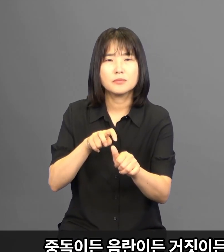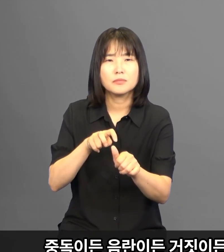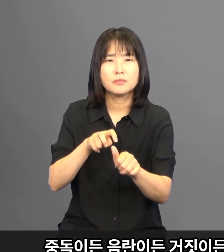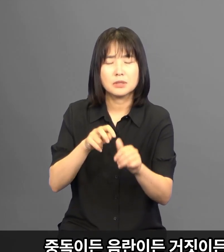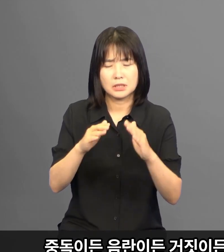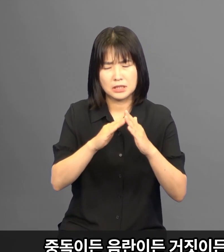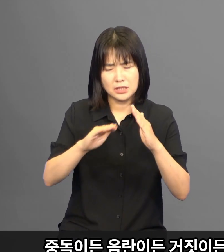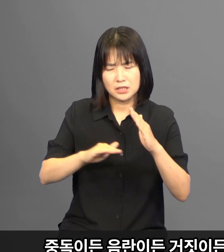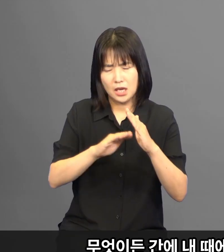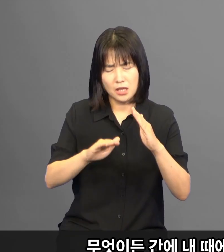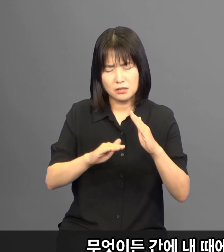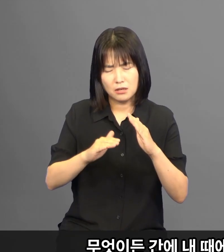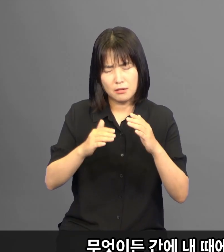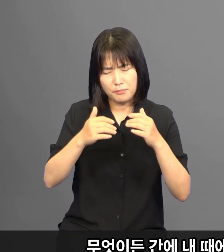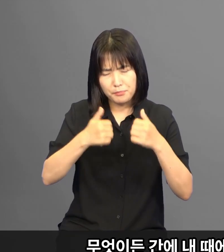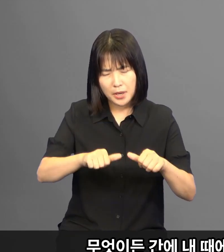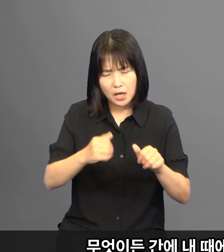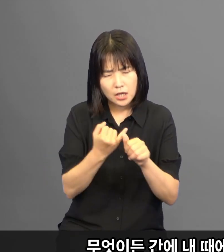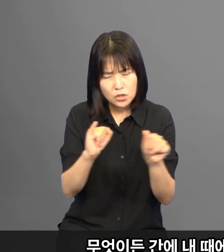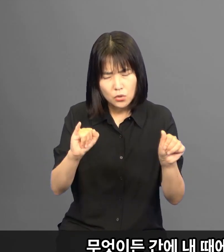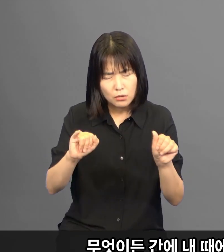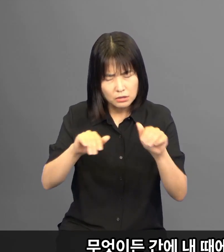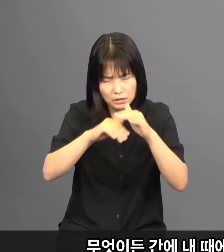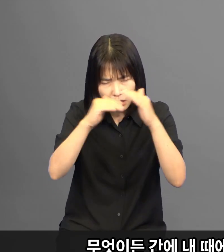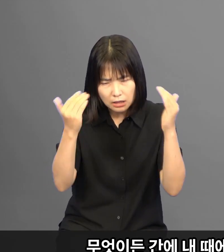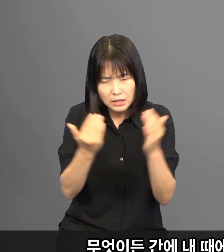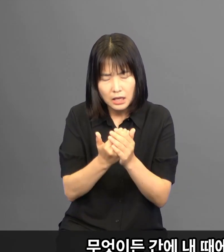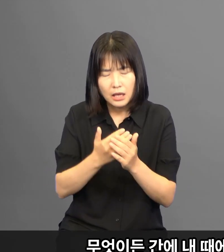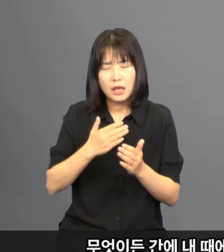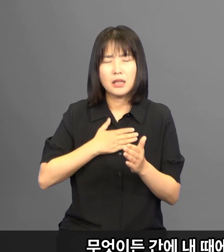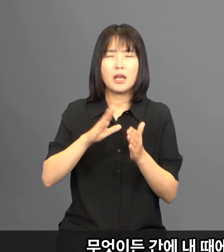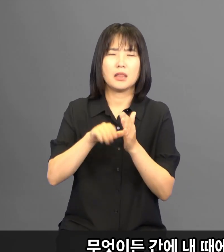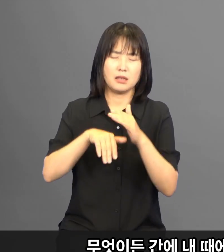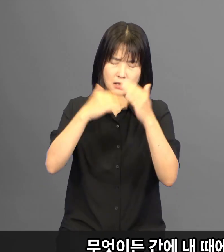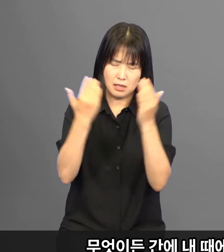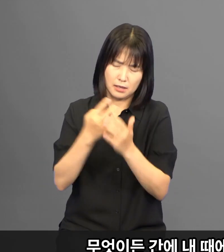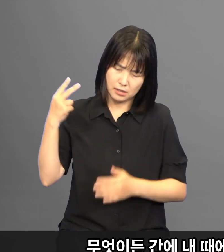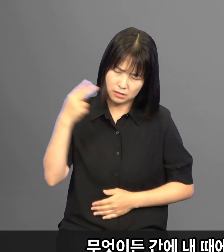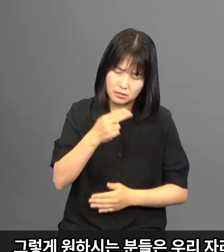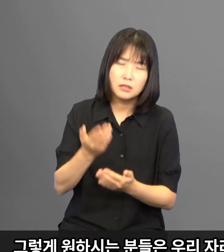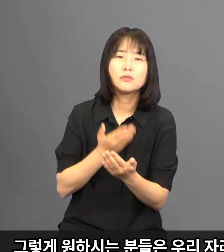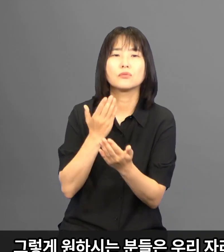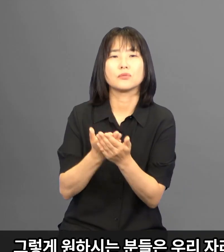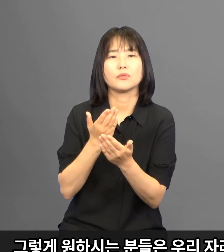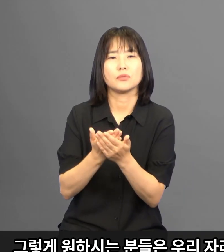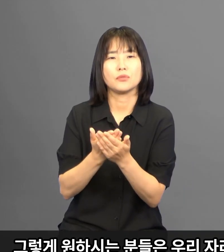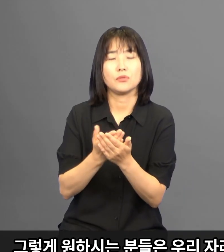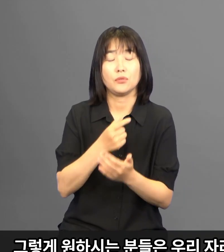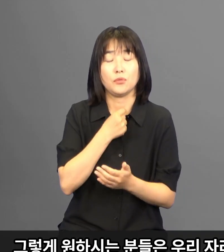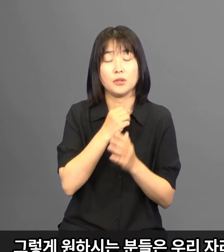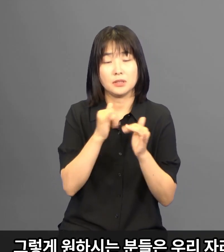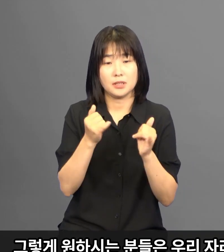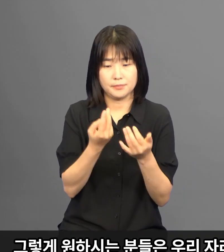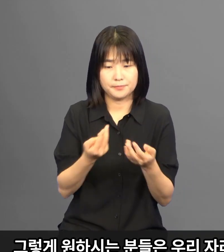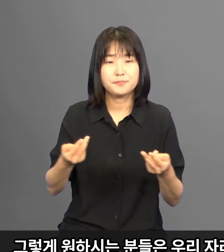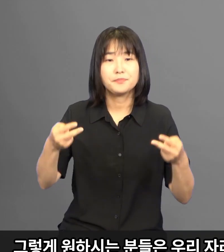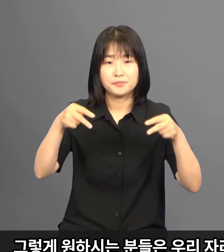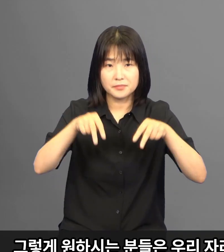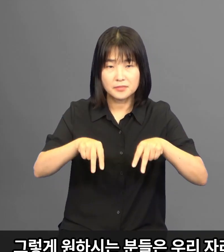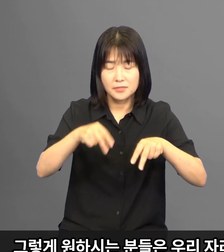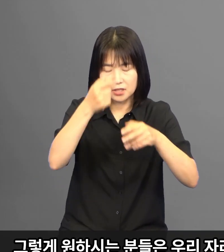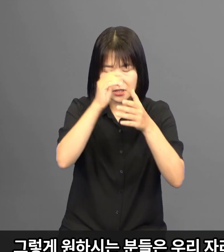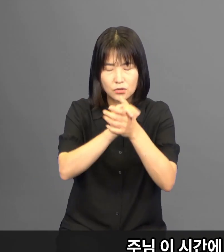가정에 끼어지는 이혼이든 무엇이든 간에 내 때에서 그냥 끝내게 해주십시오. 그렇게 원하신 분들은 우리 자리에서 일어나서